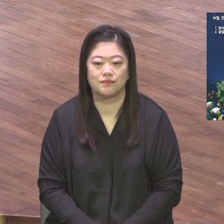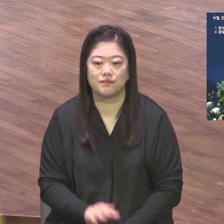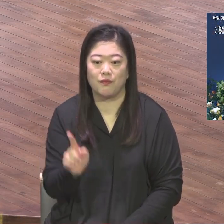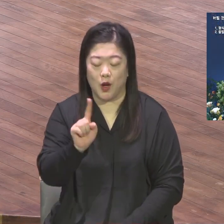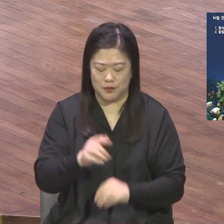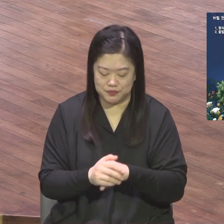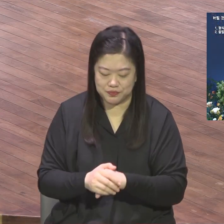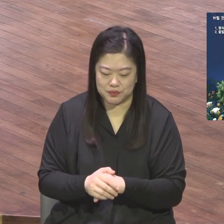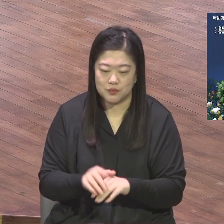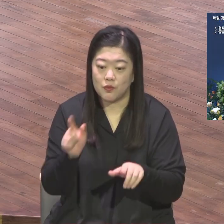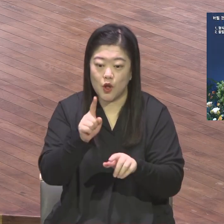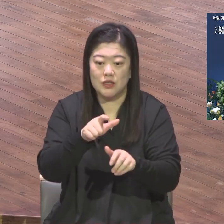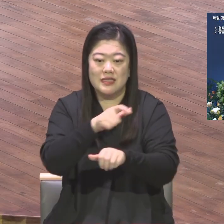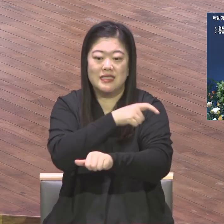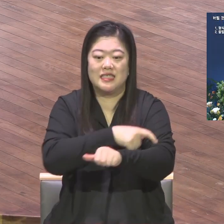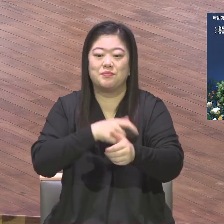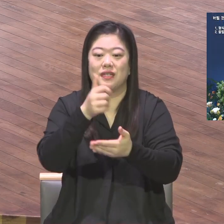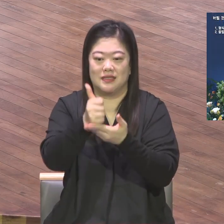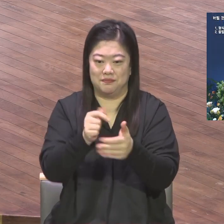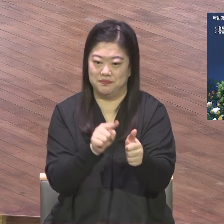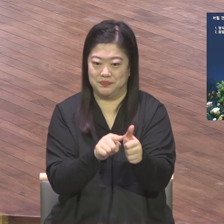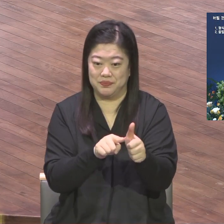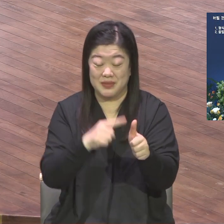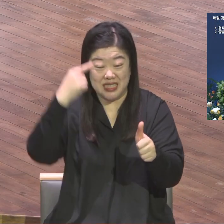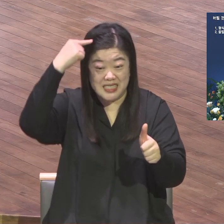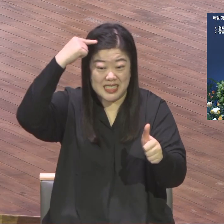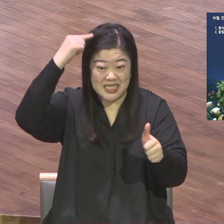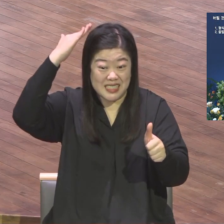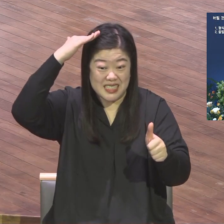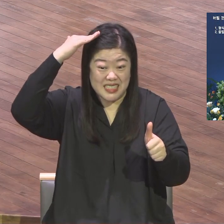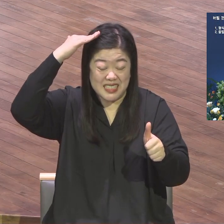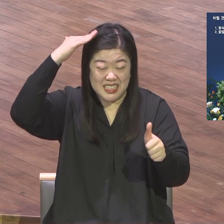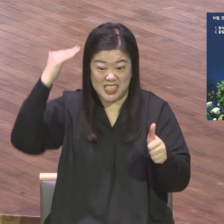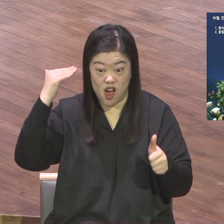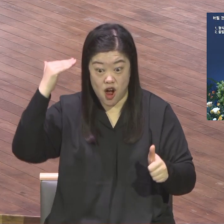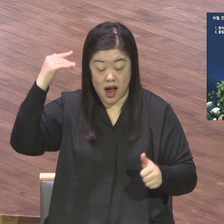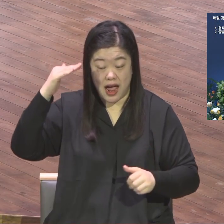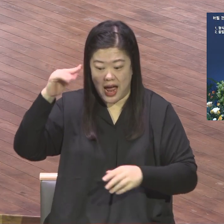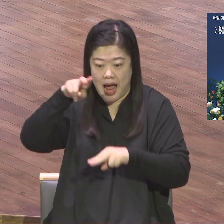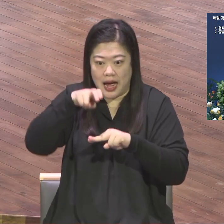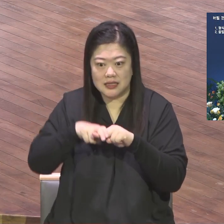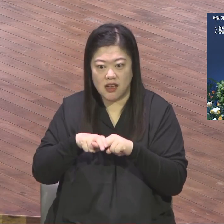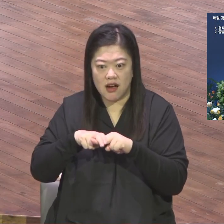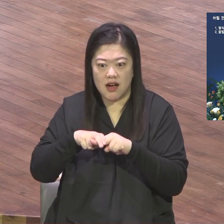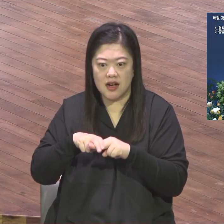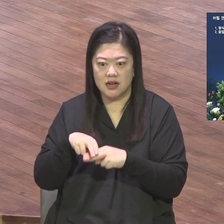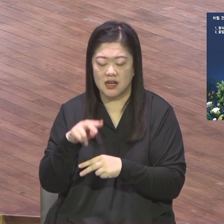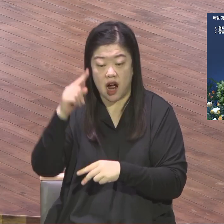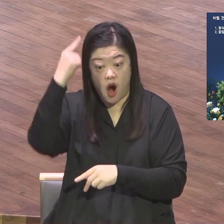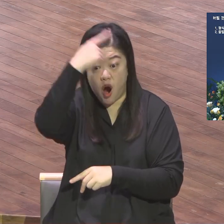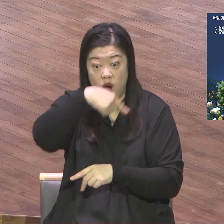안전키가 크고 머리가 큰 집사님이 있었어. 예배 때 집사님이